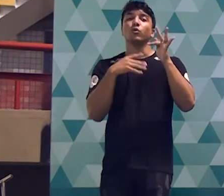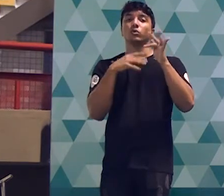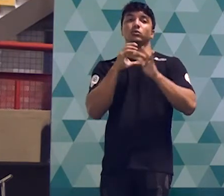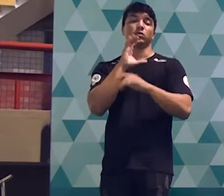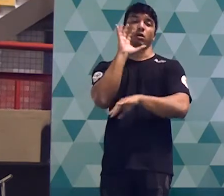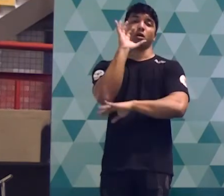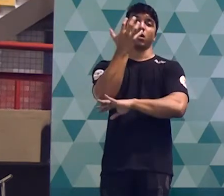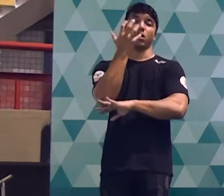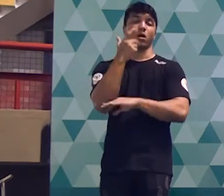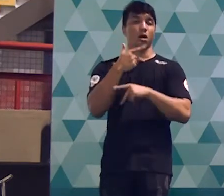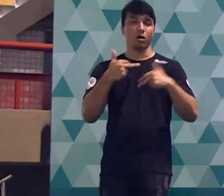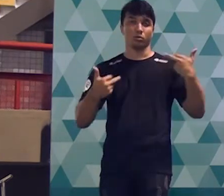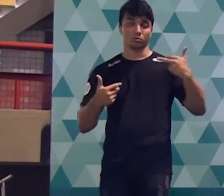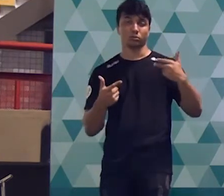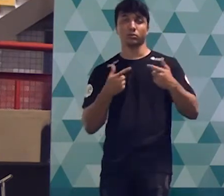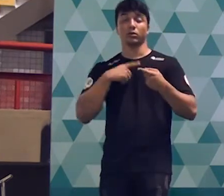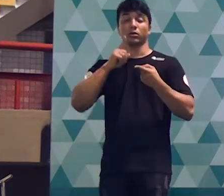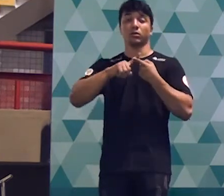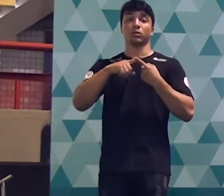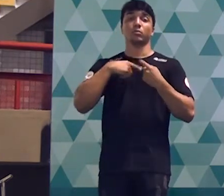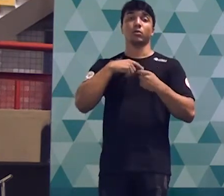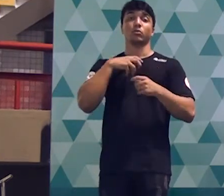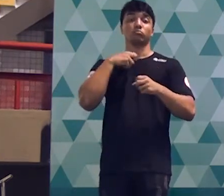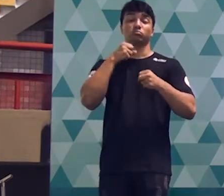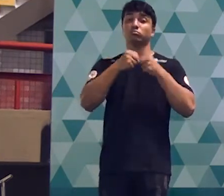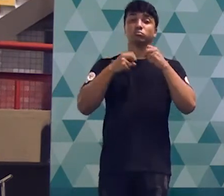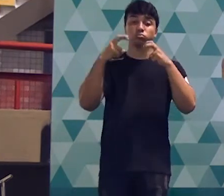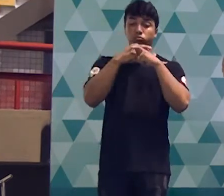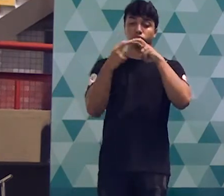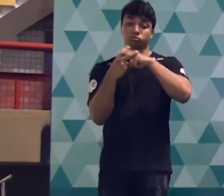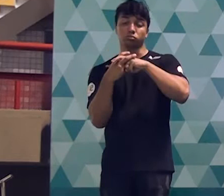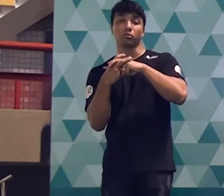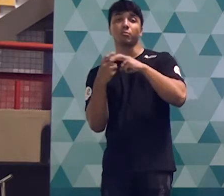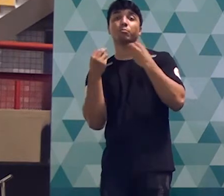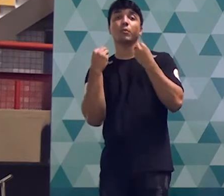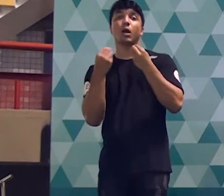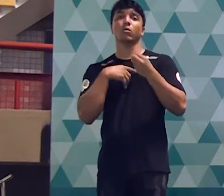da árvore, ele lutava